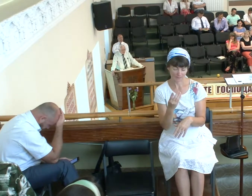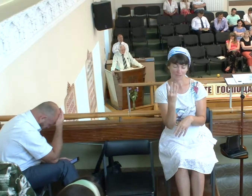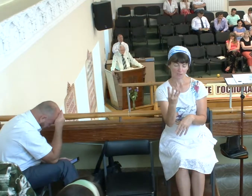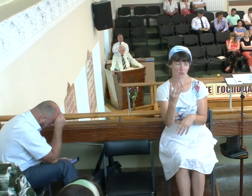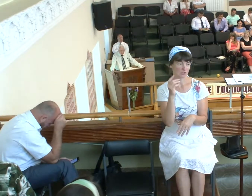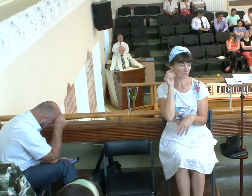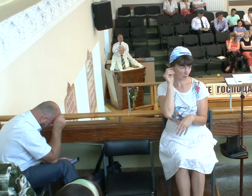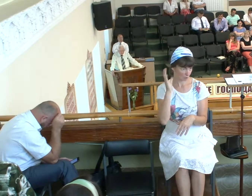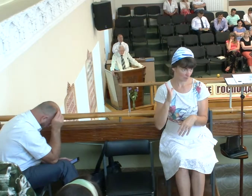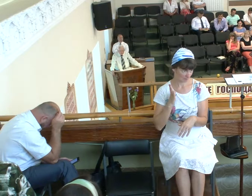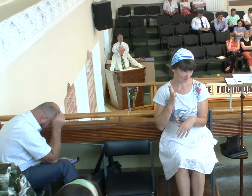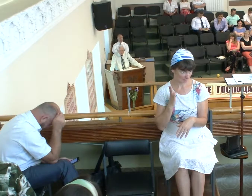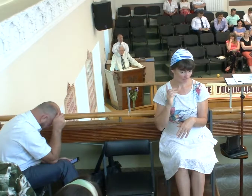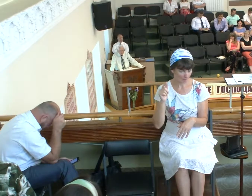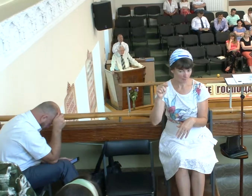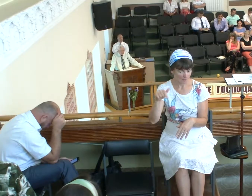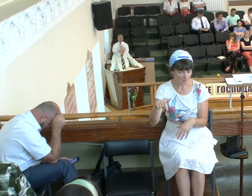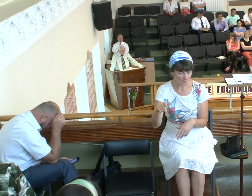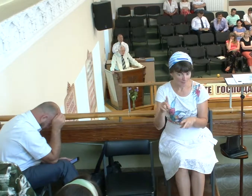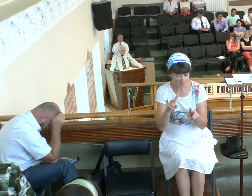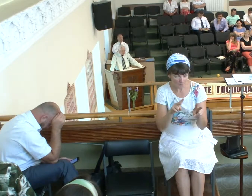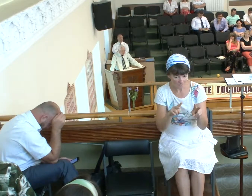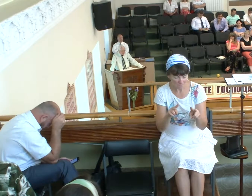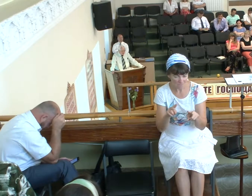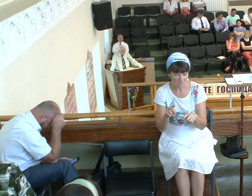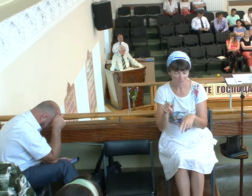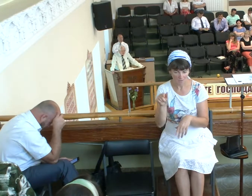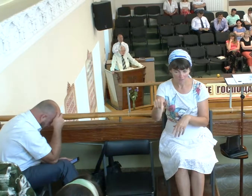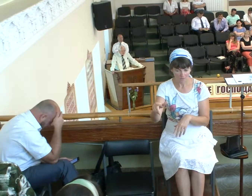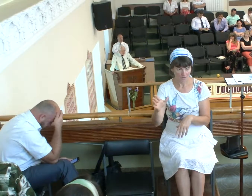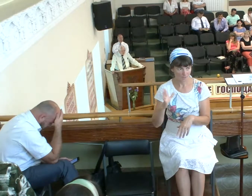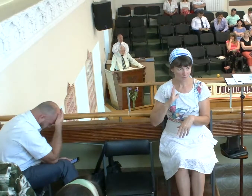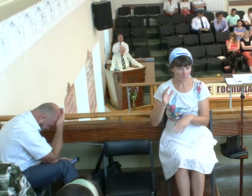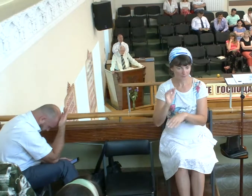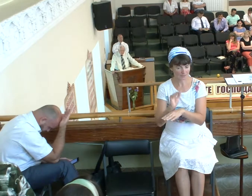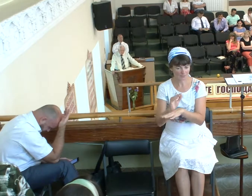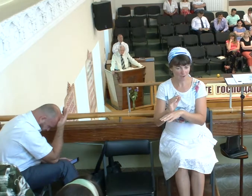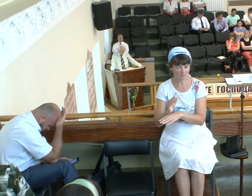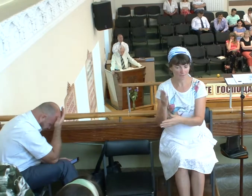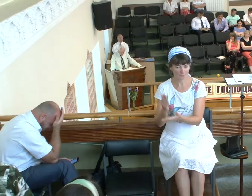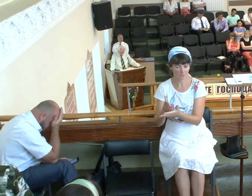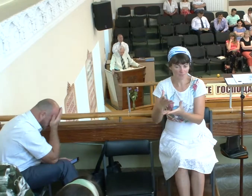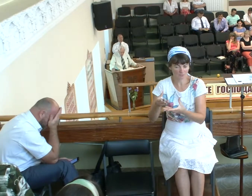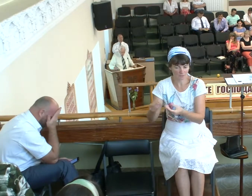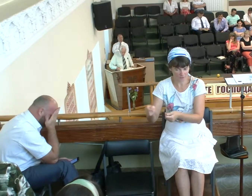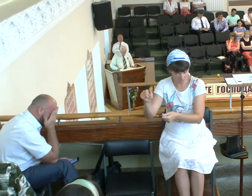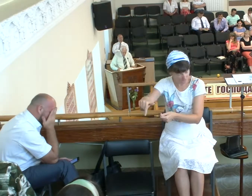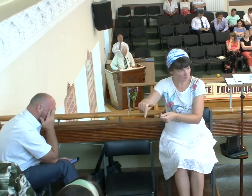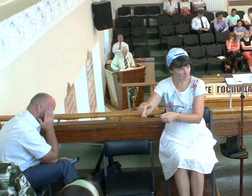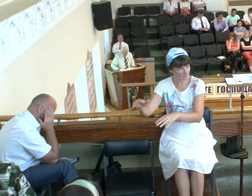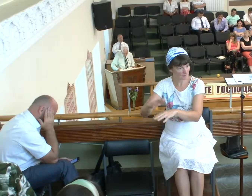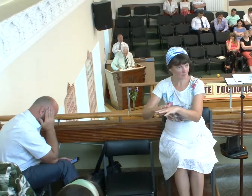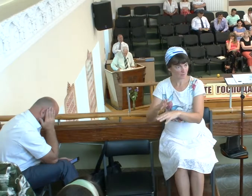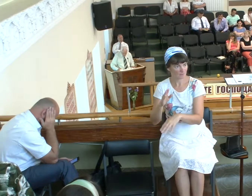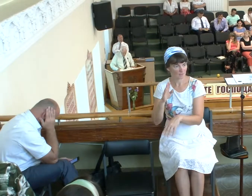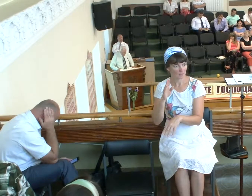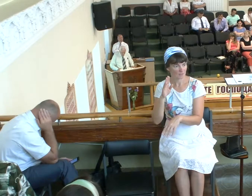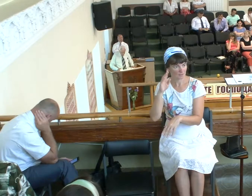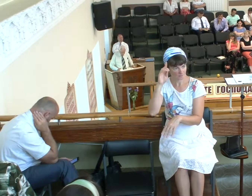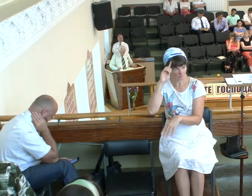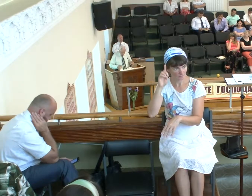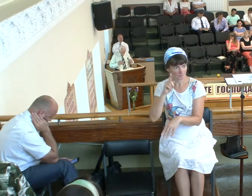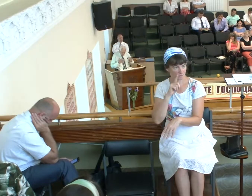Знаете, но видно, что дьявол имел власть над этим мальчиком. И говорит, что я обнаружила? Когда